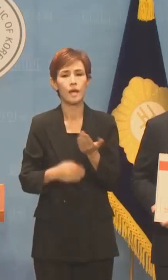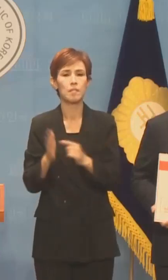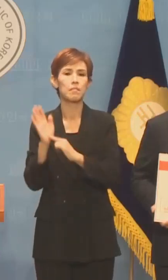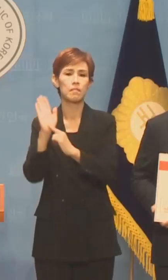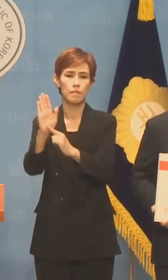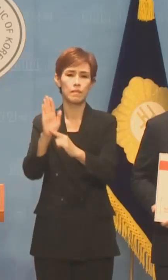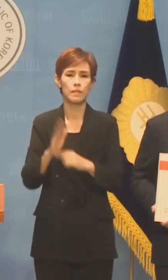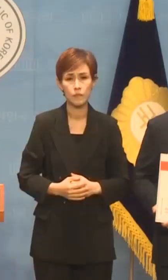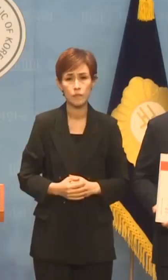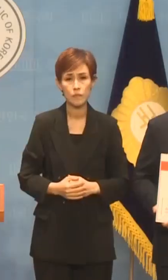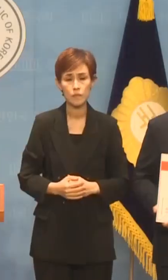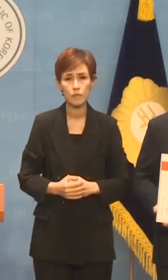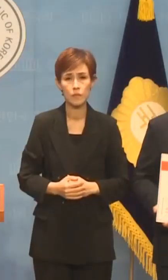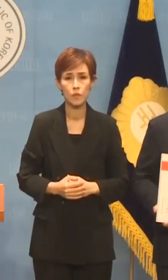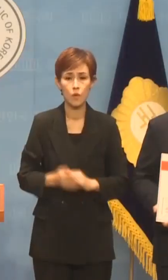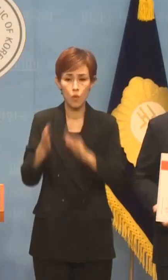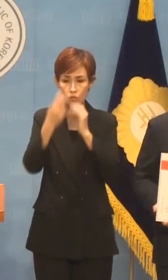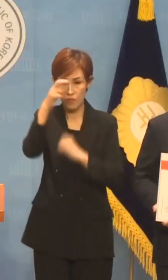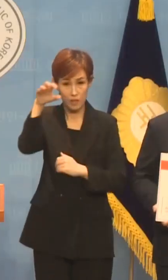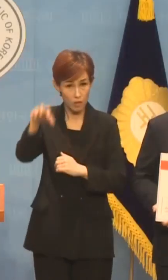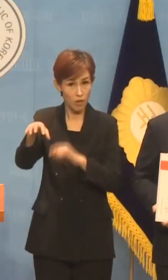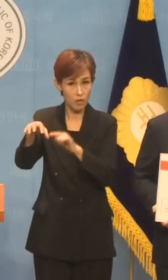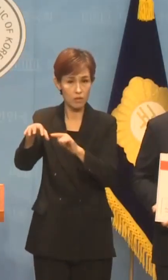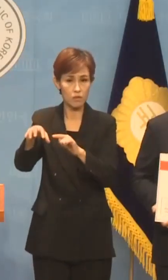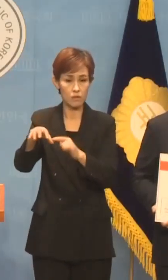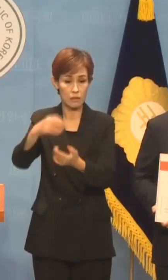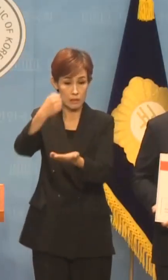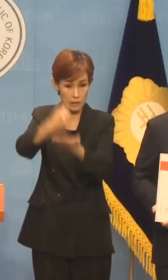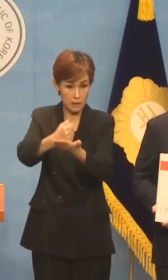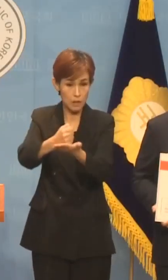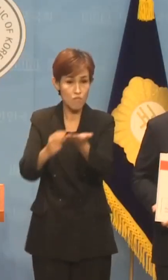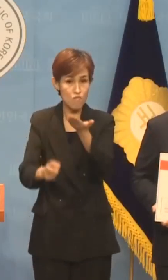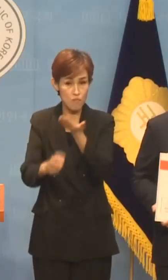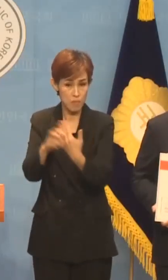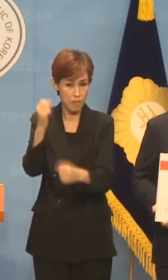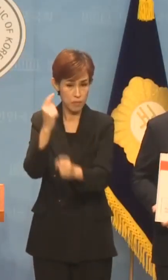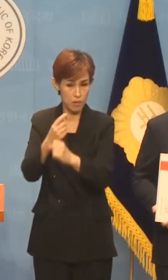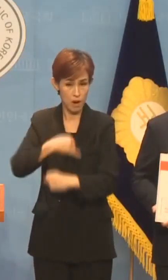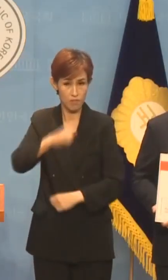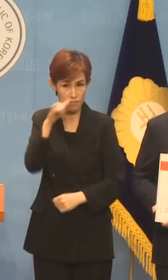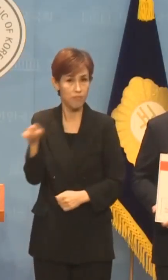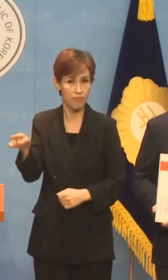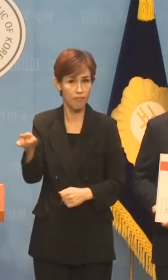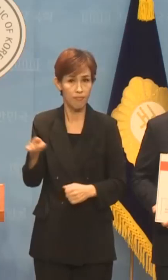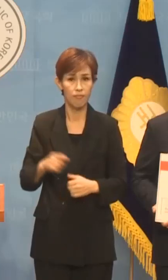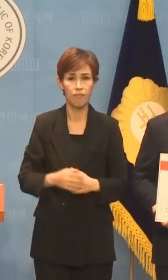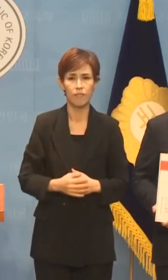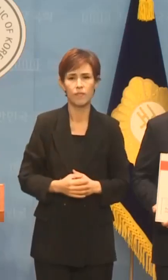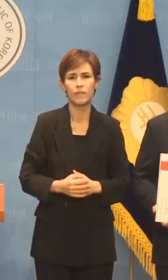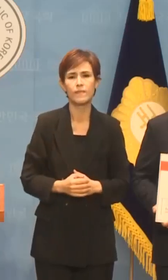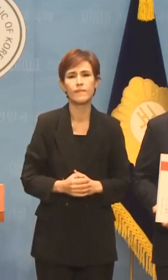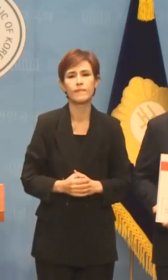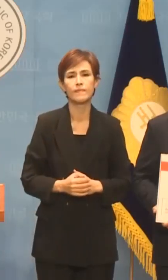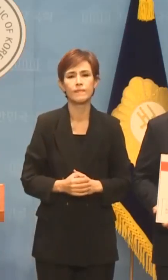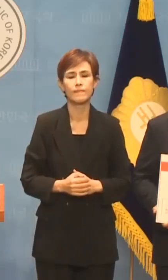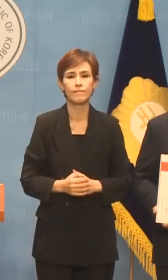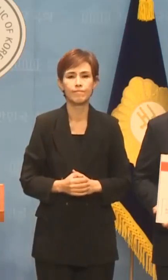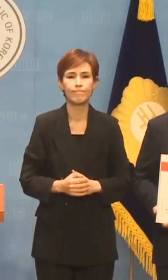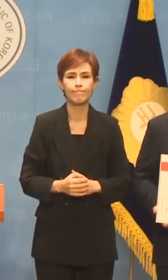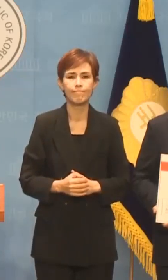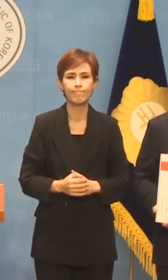발표합니다. 그래 공수처는 늦게라도 날인 자체가 불법임을 알고 있었다는 것을 자백한